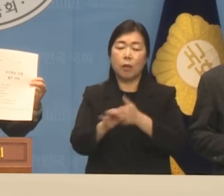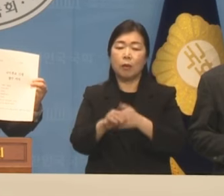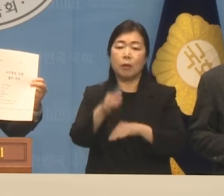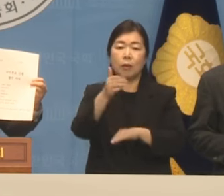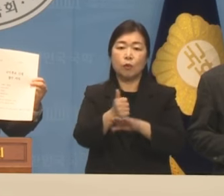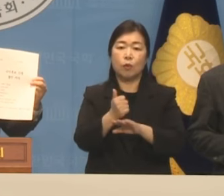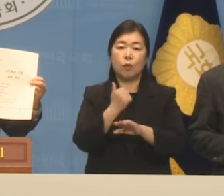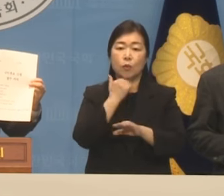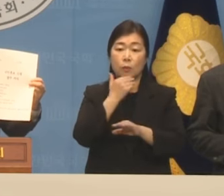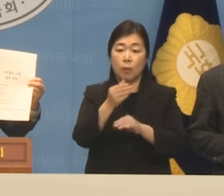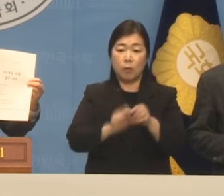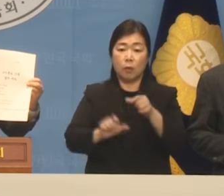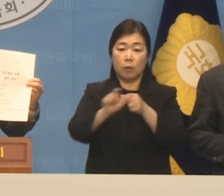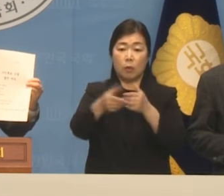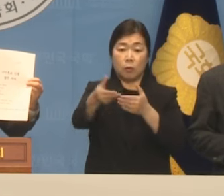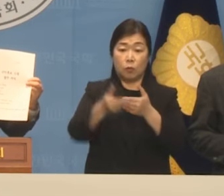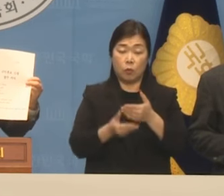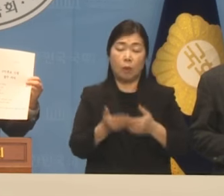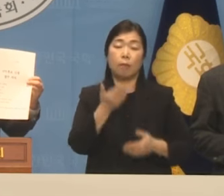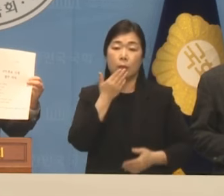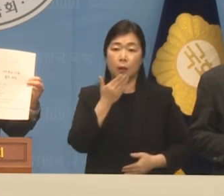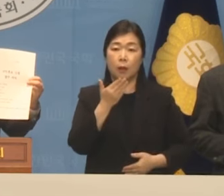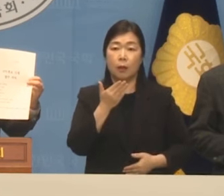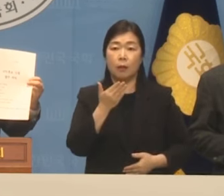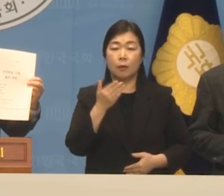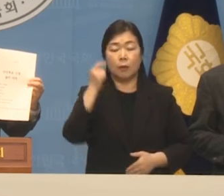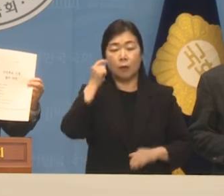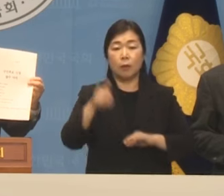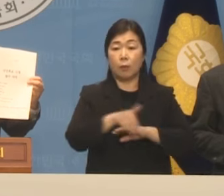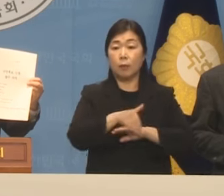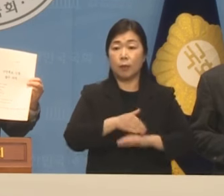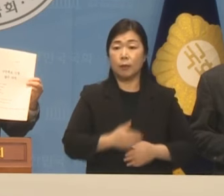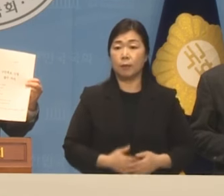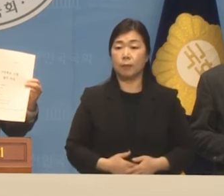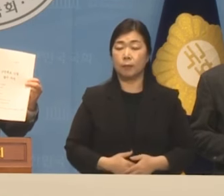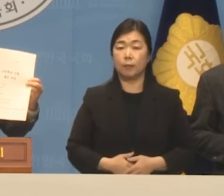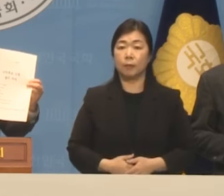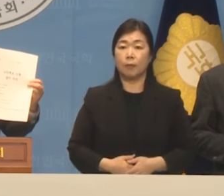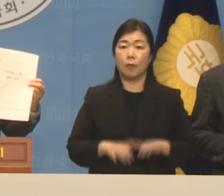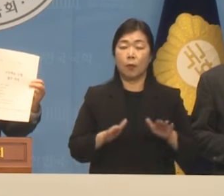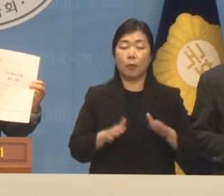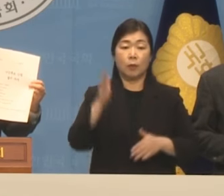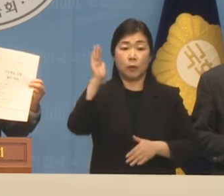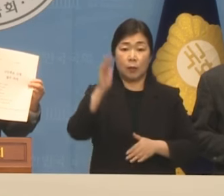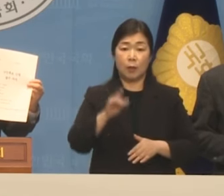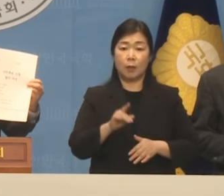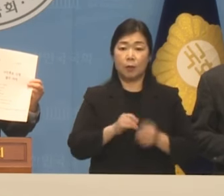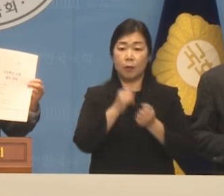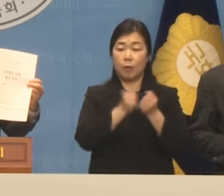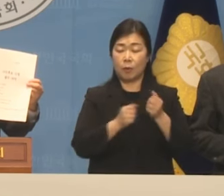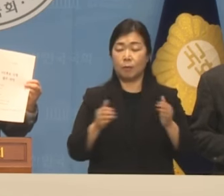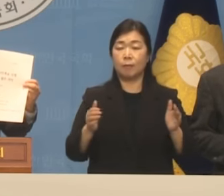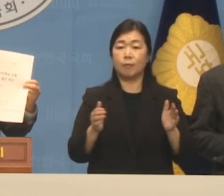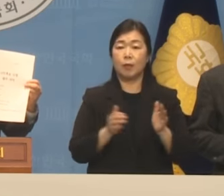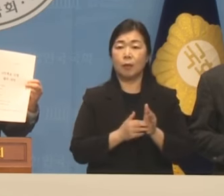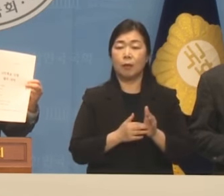수 있는 것으로 뭐 저희들은 그렇게 방향을 잡고 있습니다. 예, 오늘 기자회견은 이 정도로 하고요.